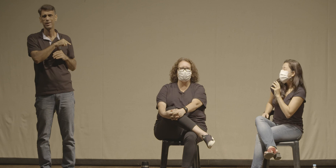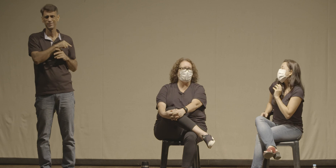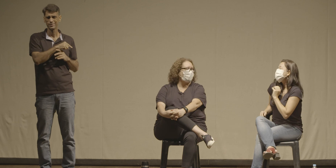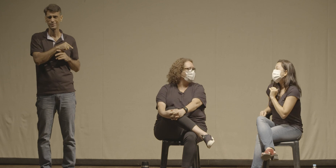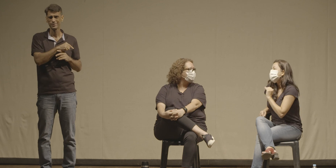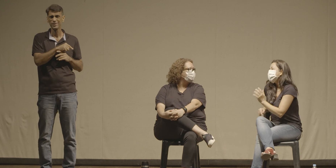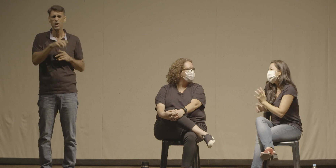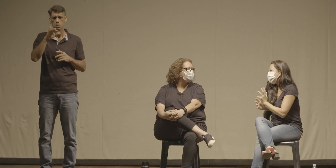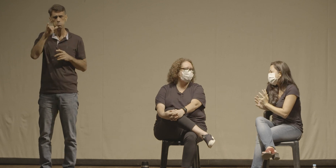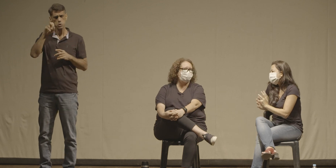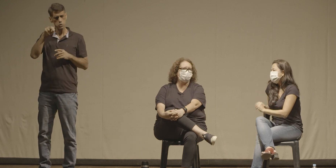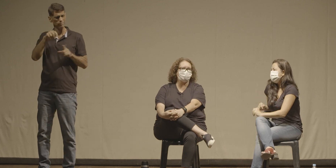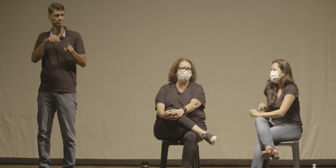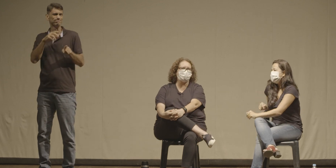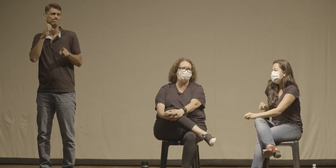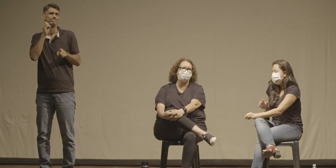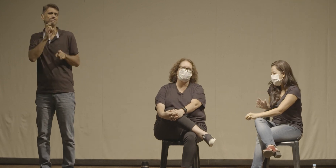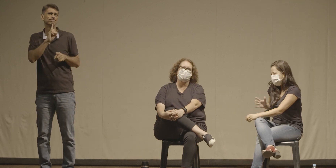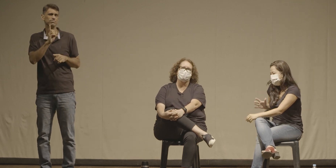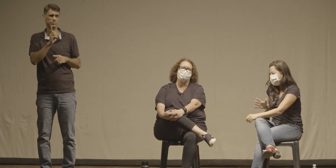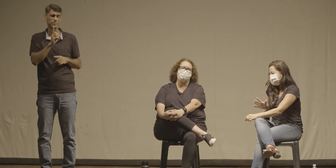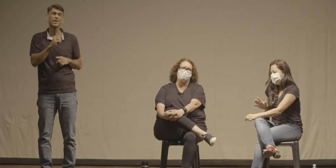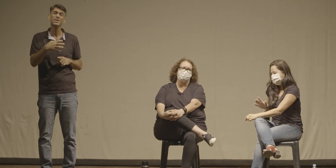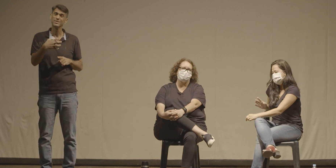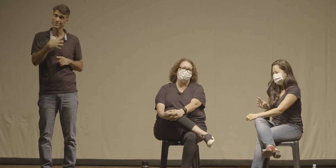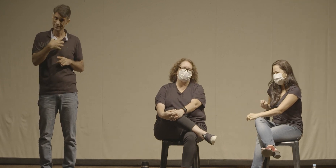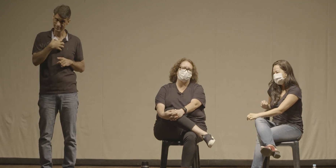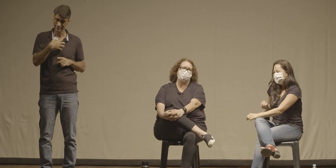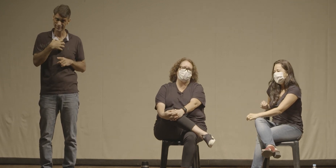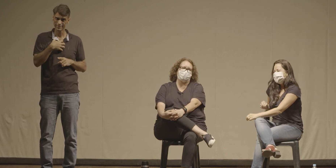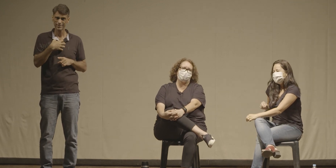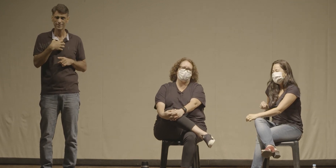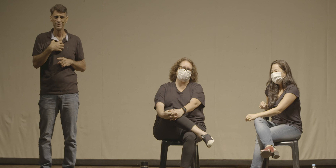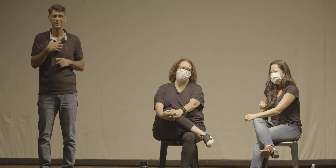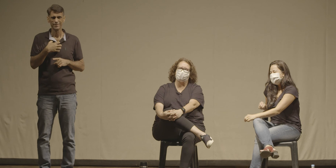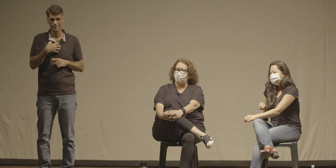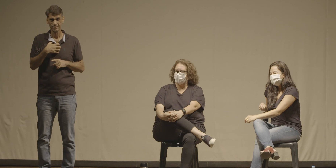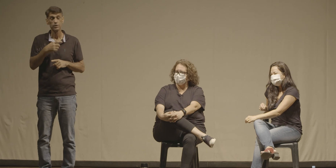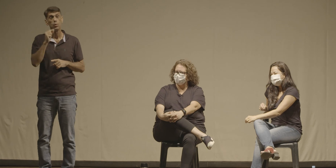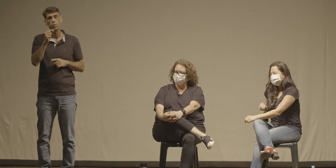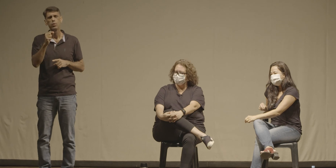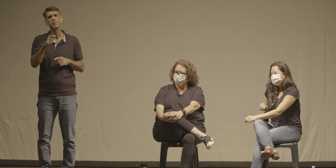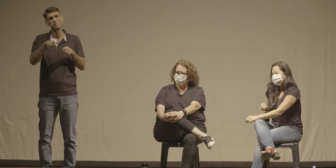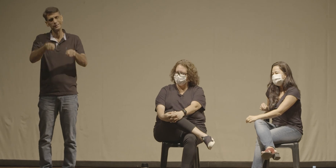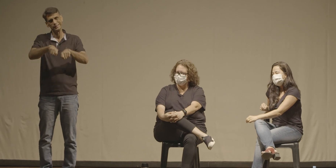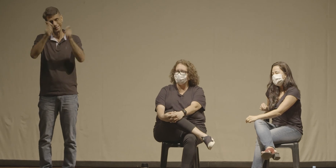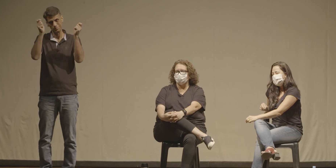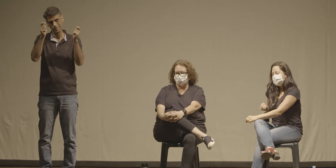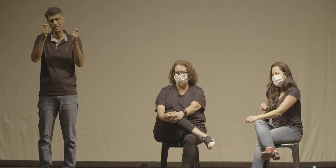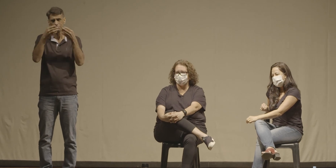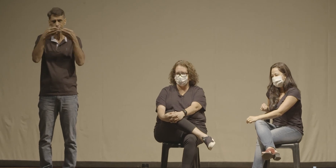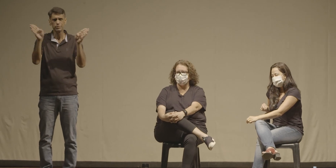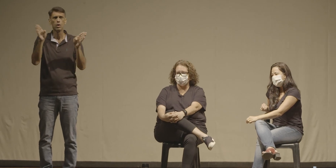Não se eu tenho uma ligeira sensação, assim. São os paradigmas também que precisam ser quebrados em relação a isso também,